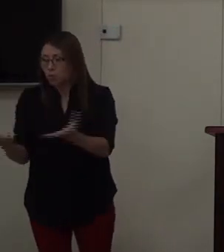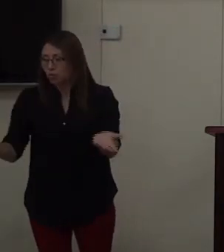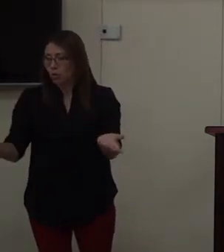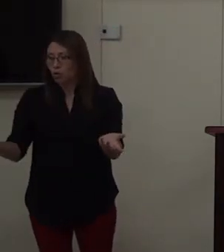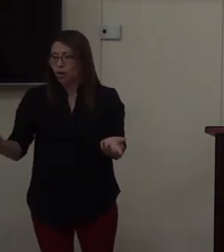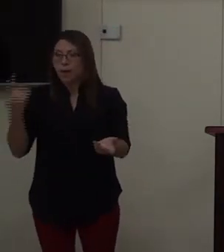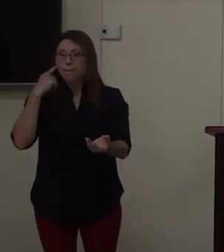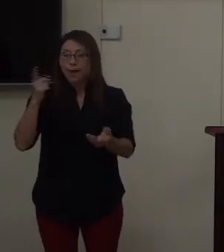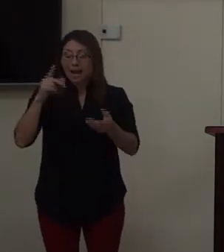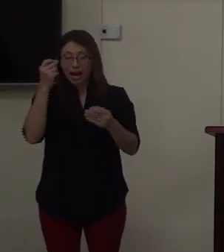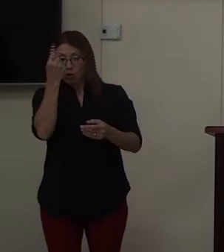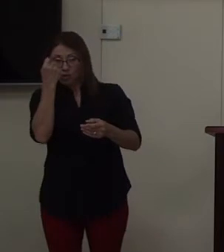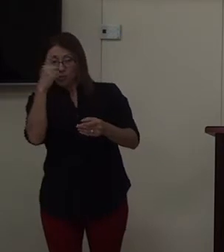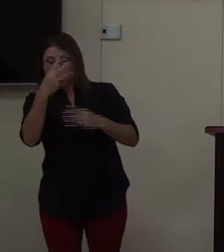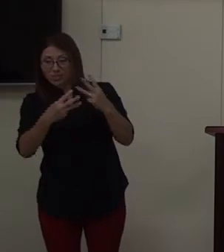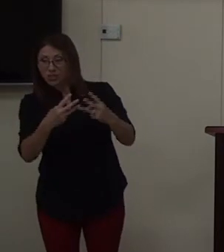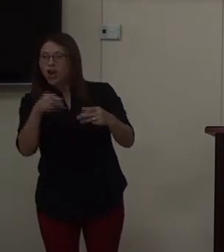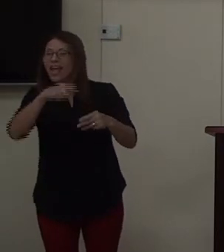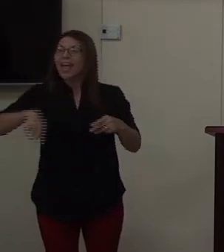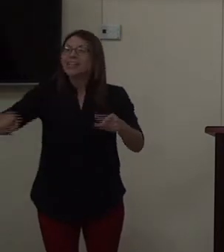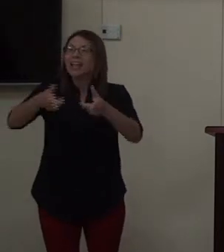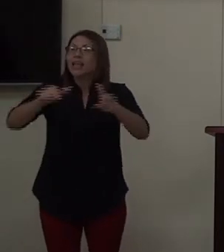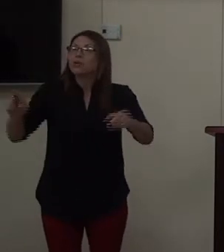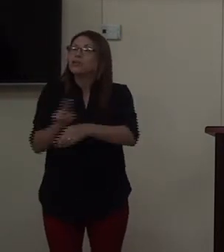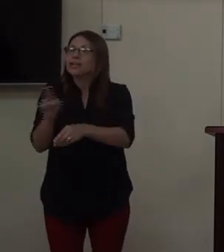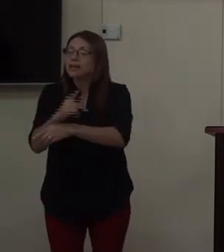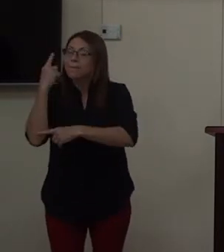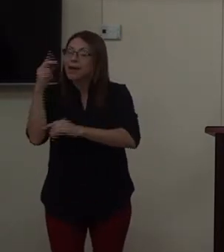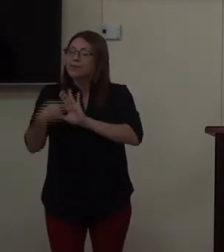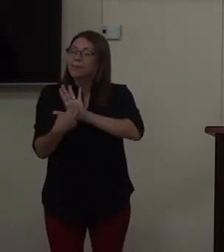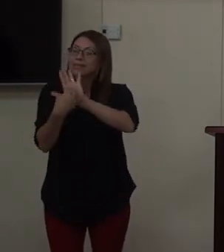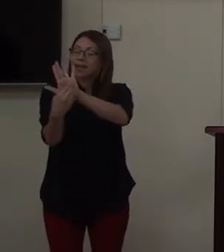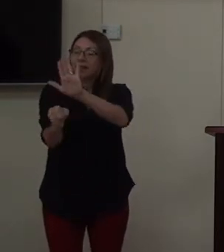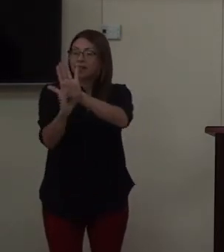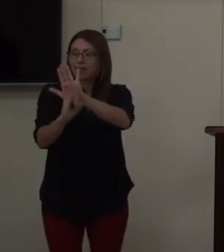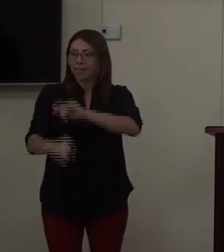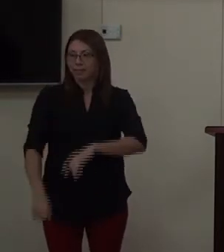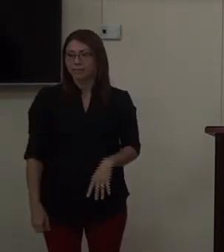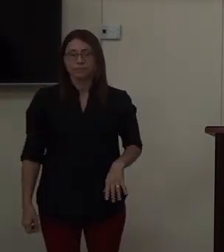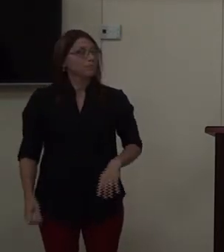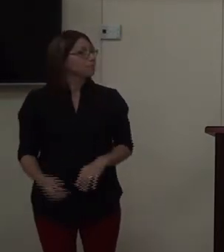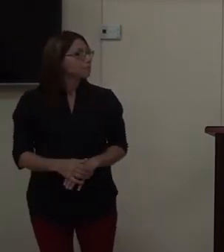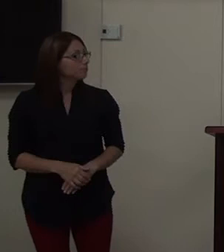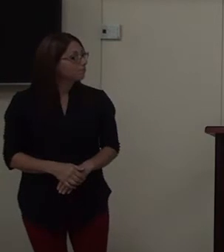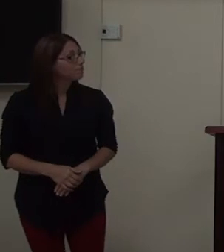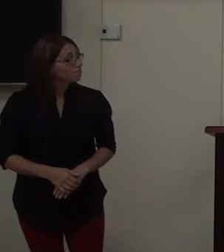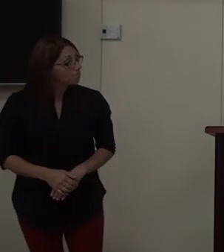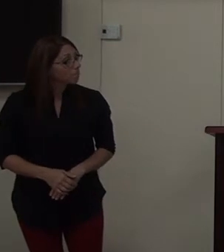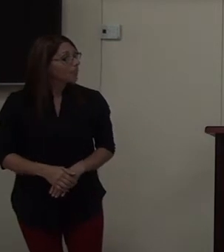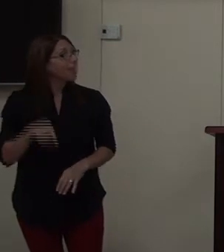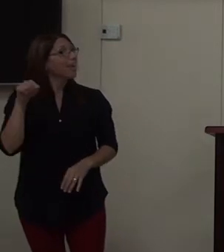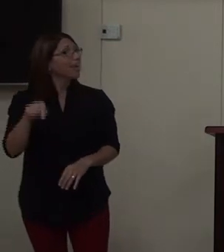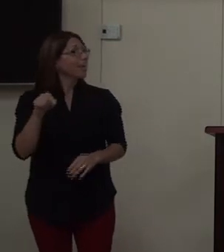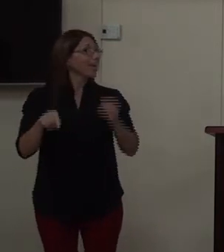la conceptualización, sino lenguas que se utilizan para representar la identidad, básicamente. Esa es la función